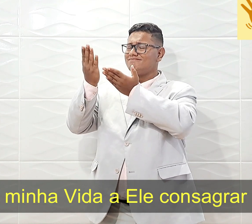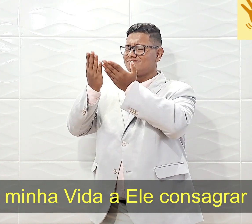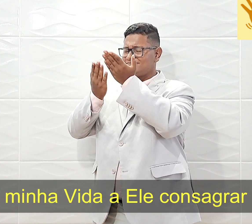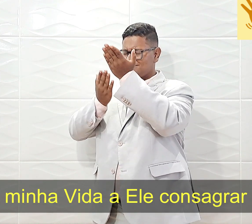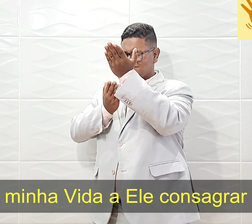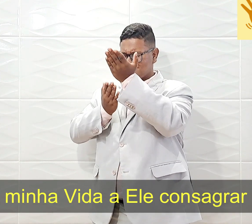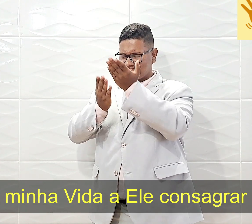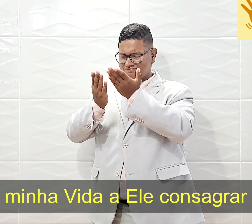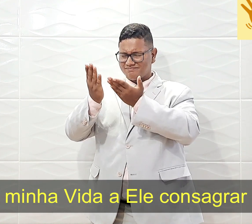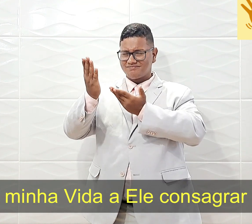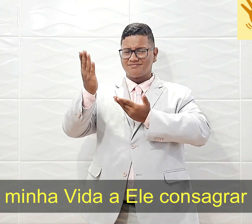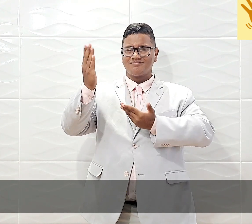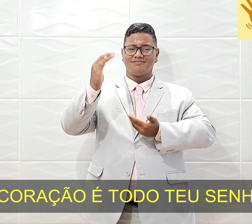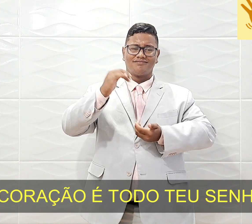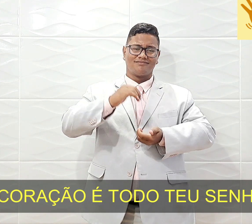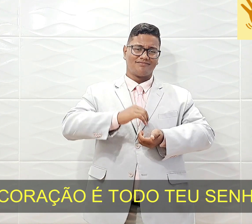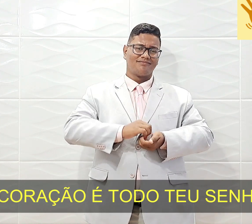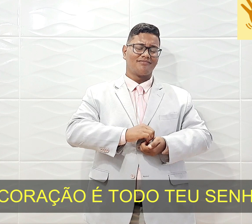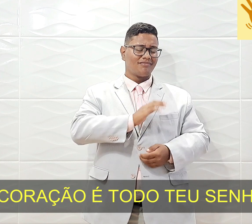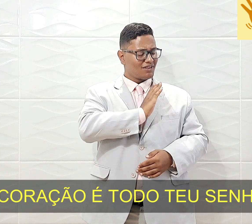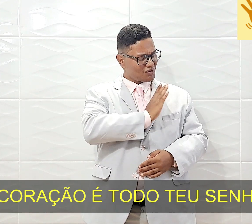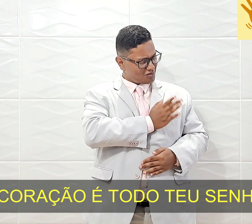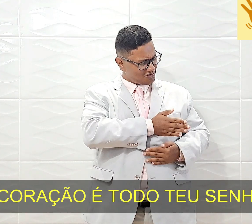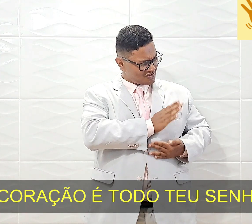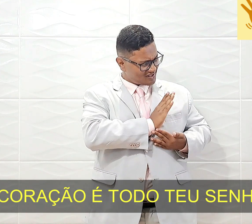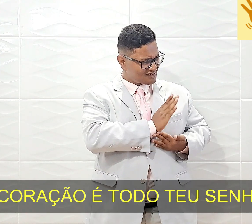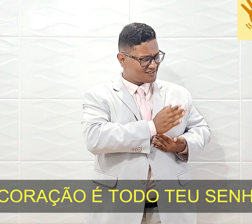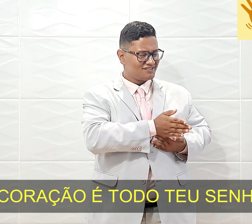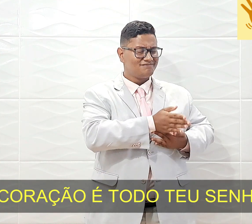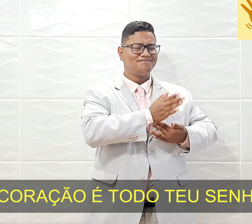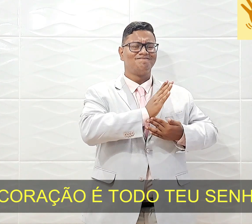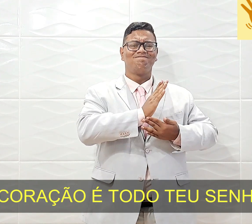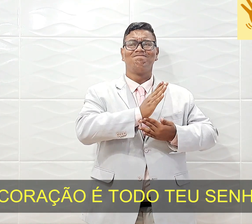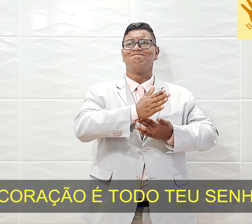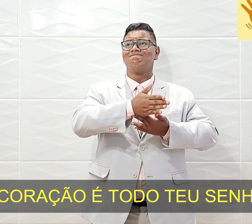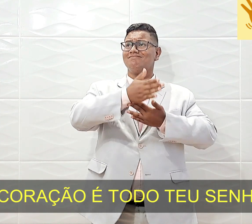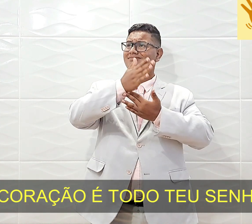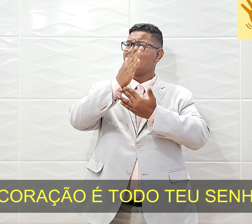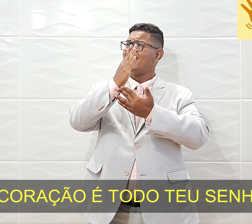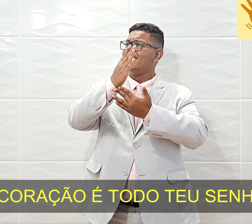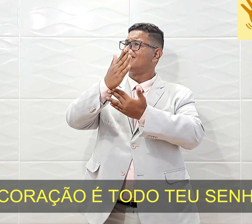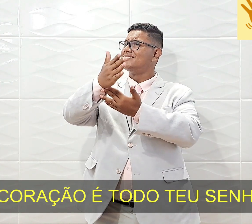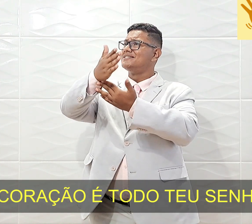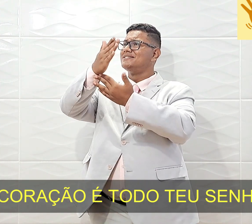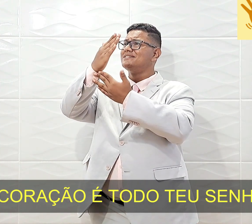consagrar Meu coração É todo